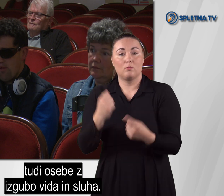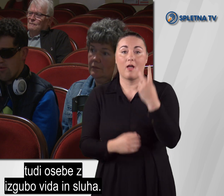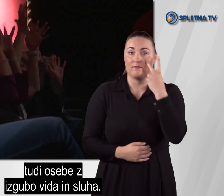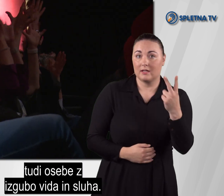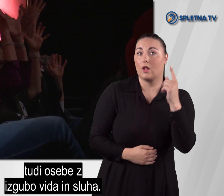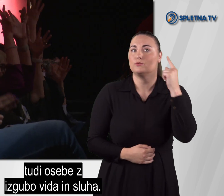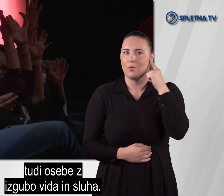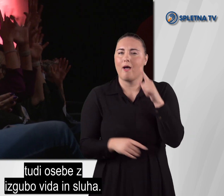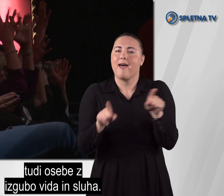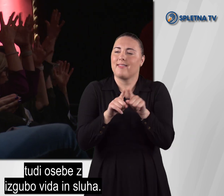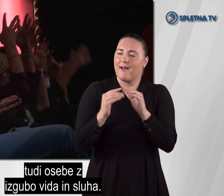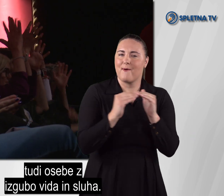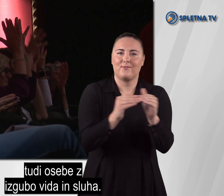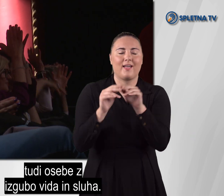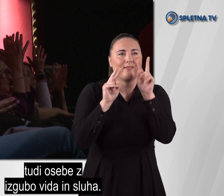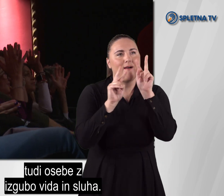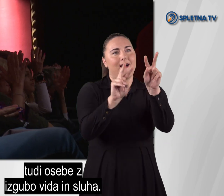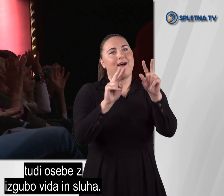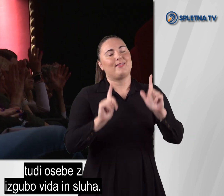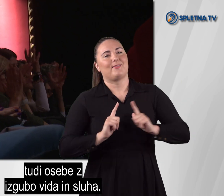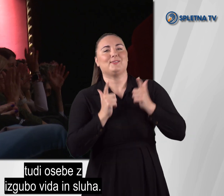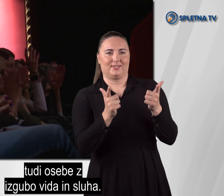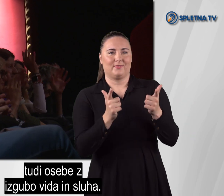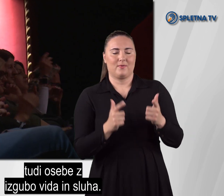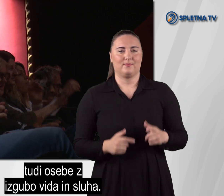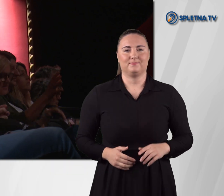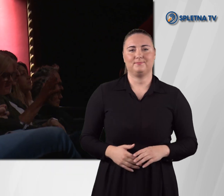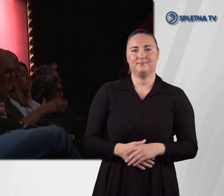tudi osebe z izgubo vida in sluha.